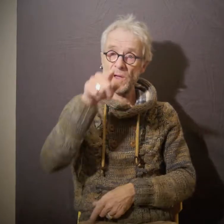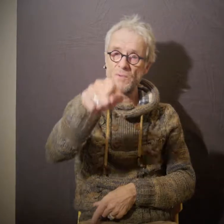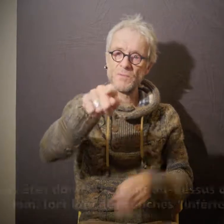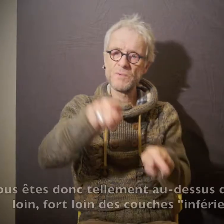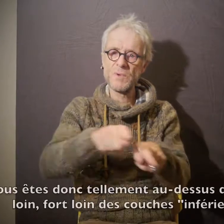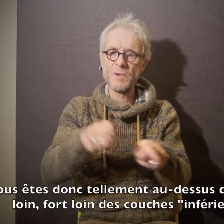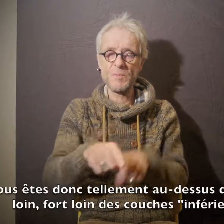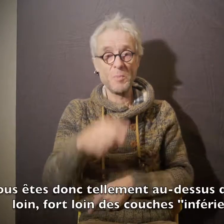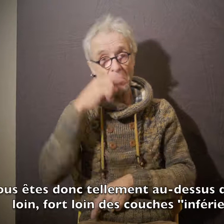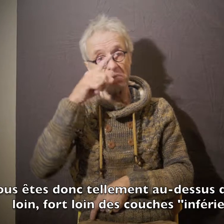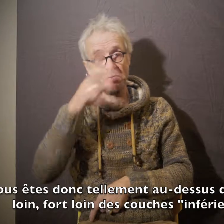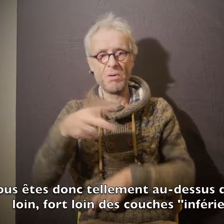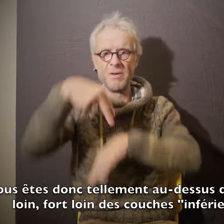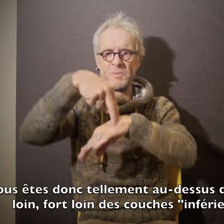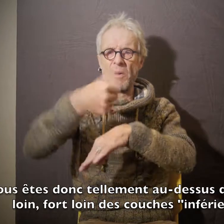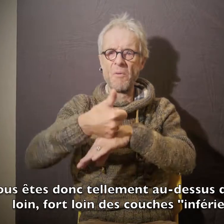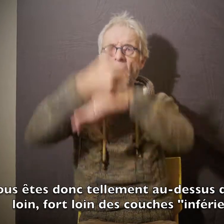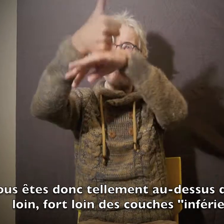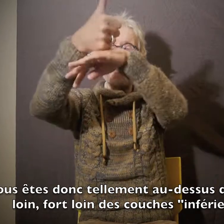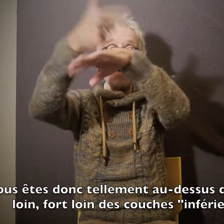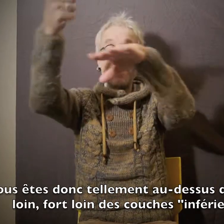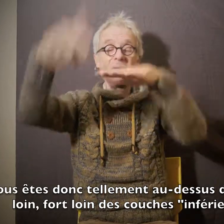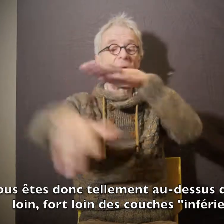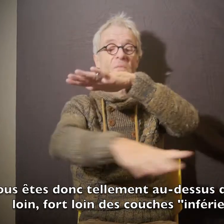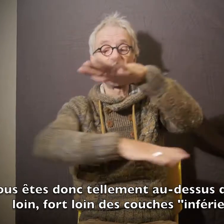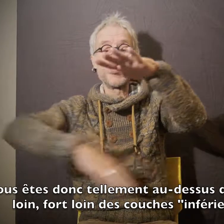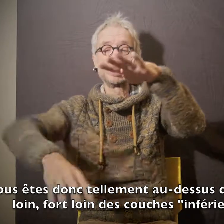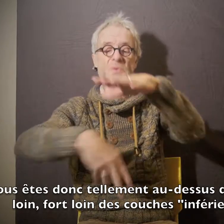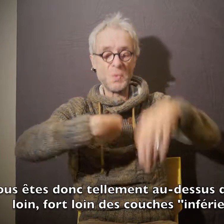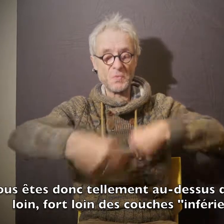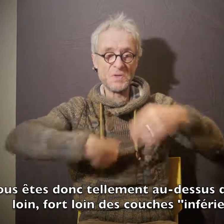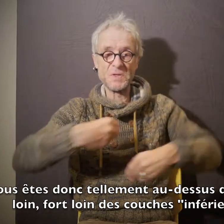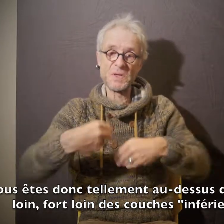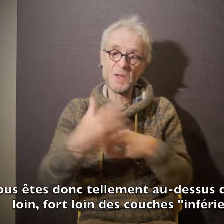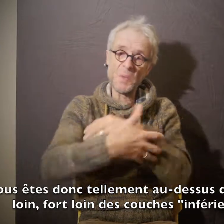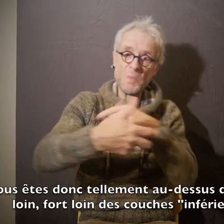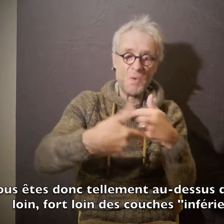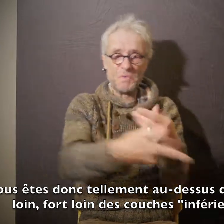Vous êtes donc tellement au-dessus de tout cela, loin, fort loin des couches inférieures.